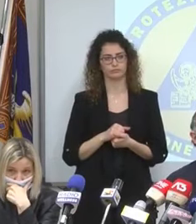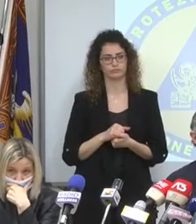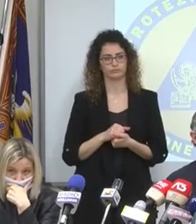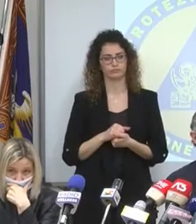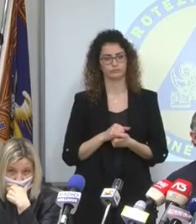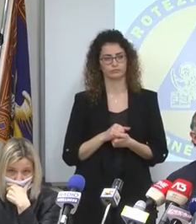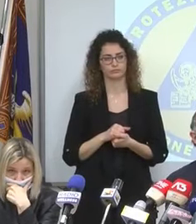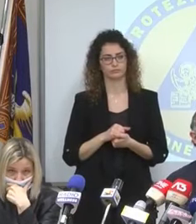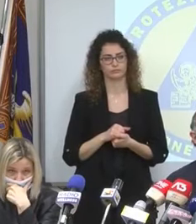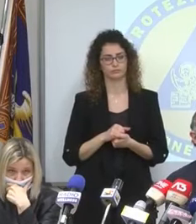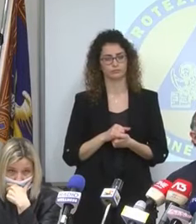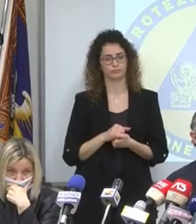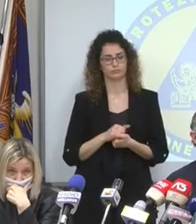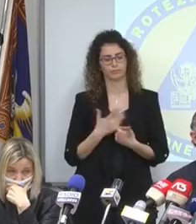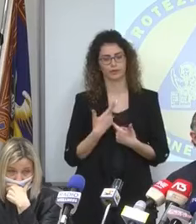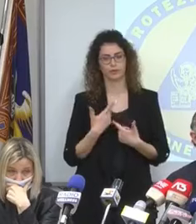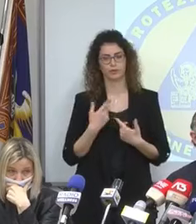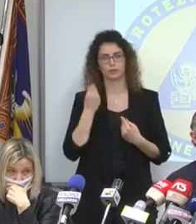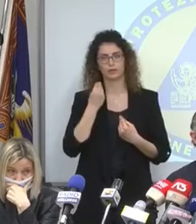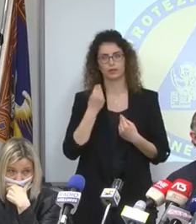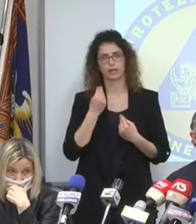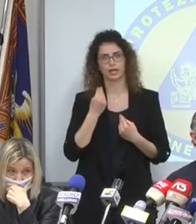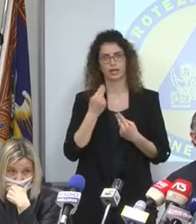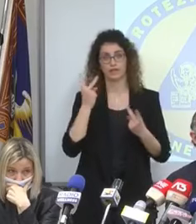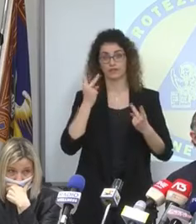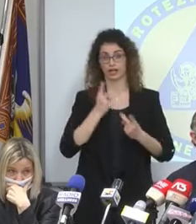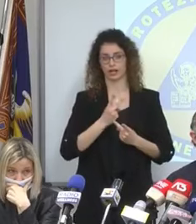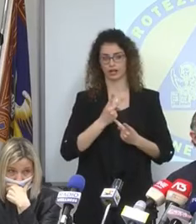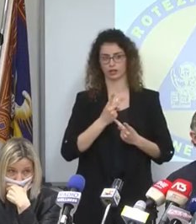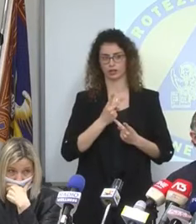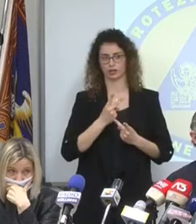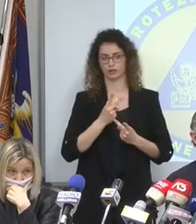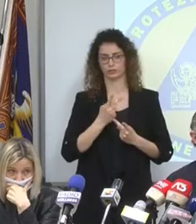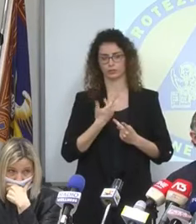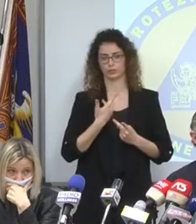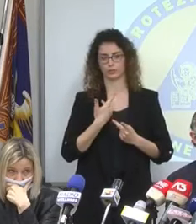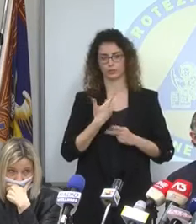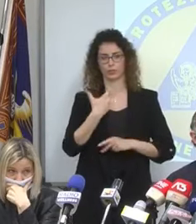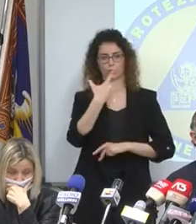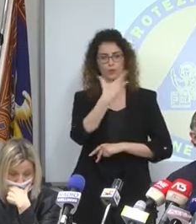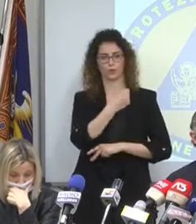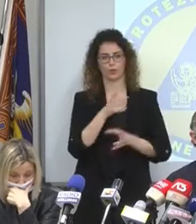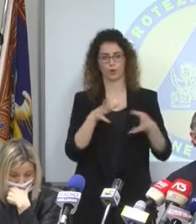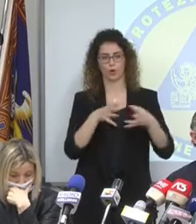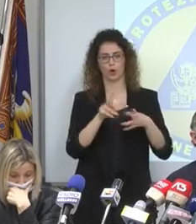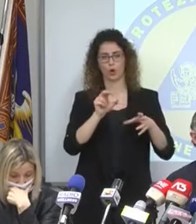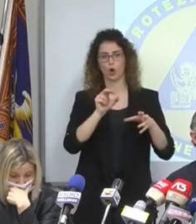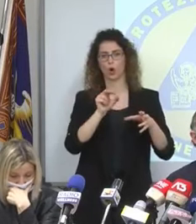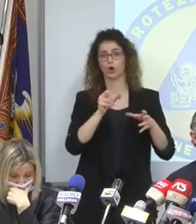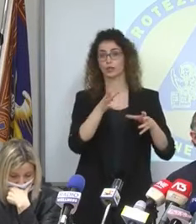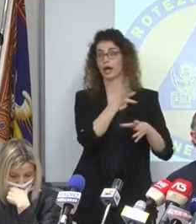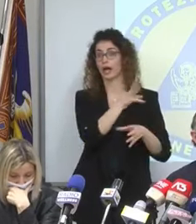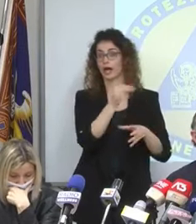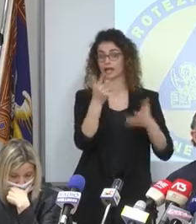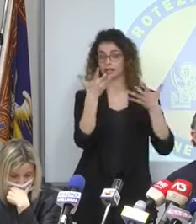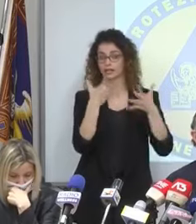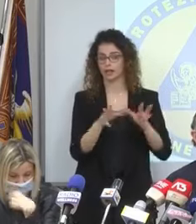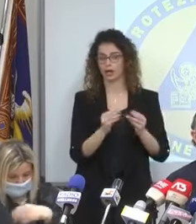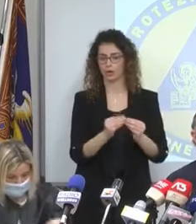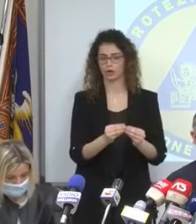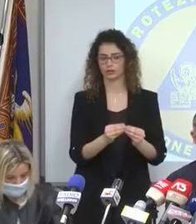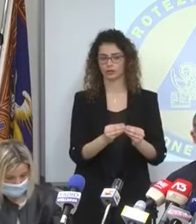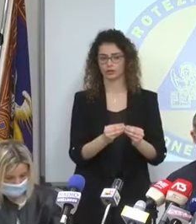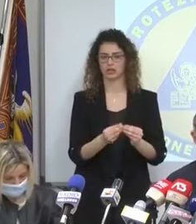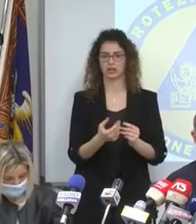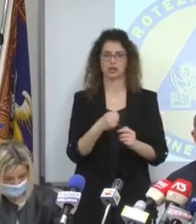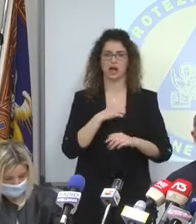dati. Quando pensate realisticamente di completare la vaccinazione degli over 80, di tutti gli over 80? Beh, aprile